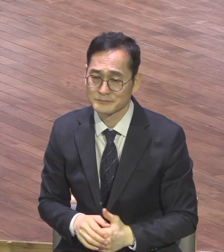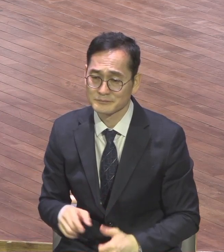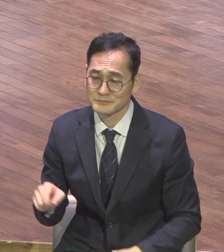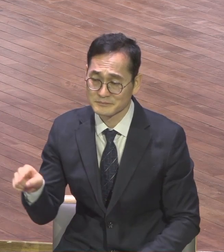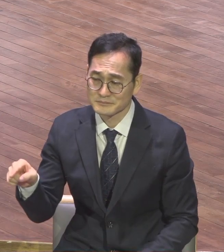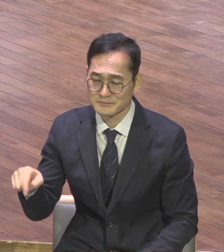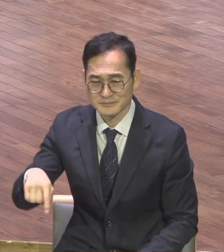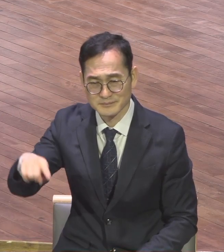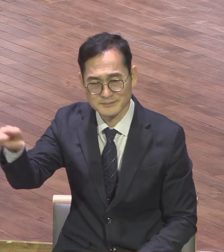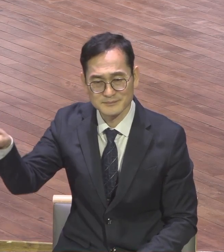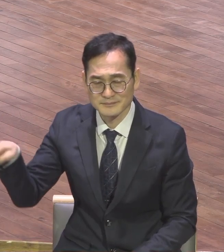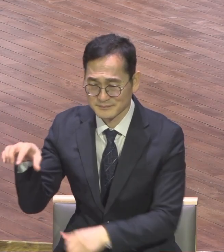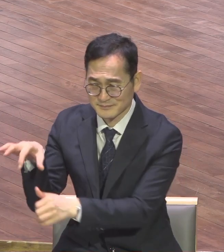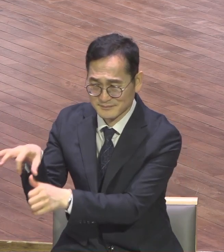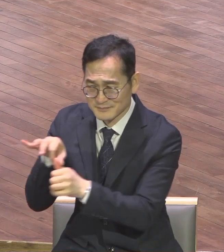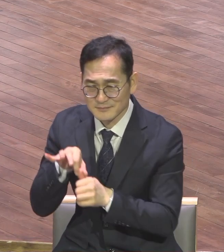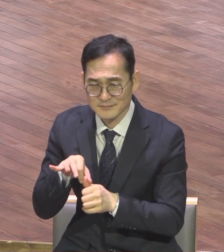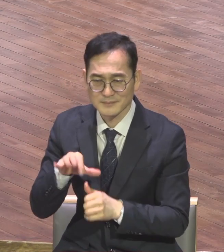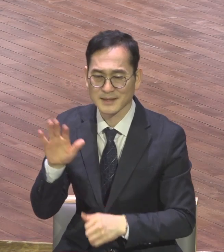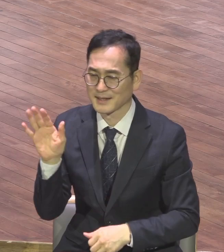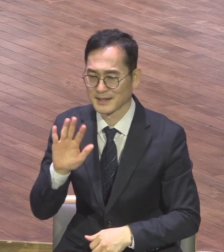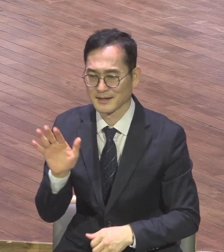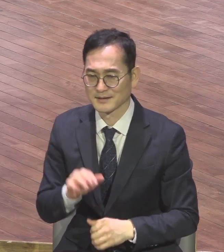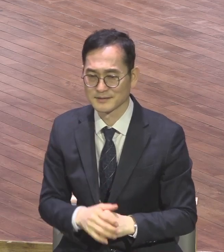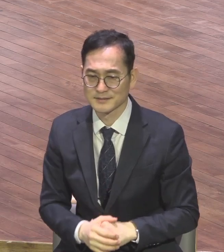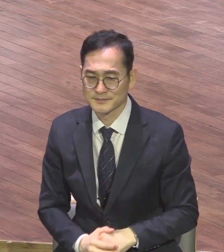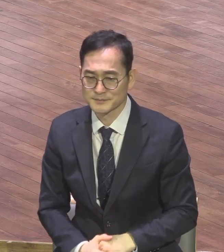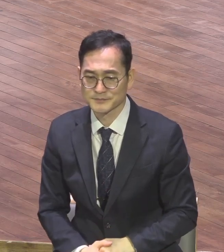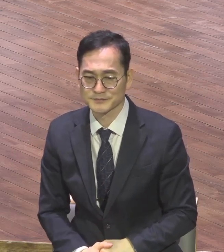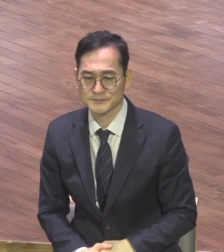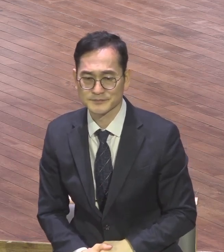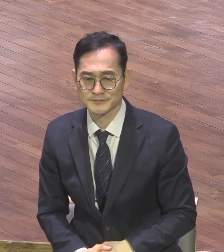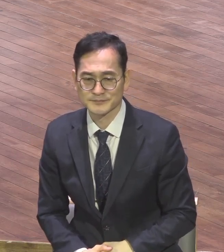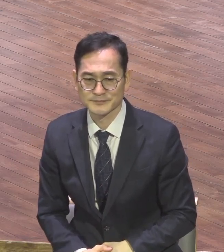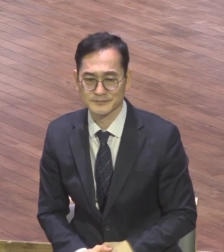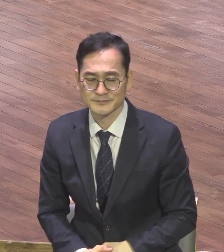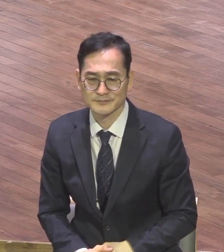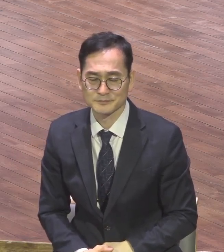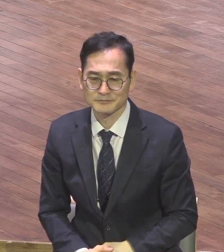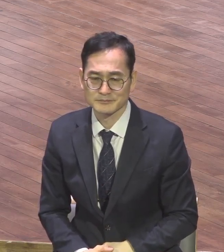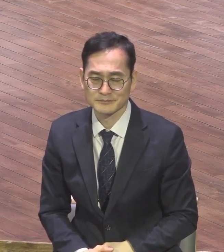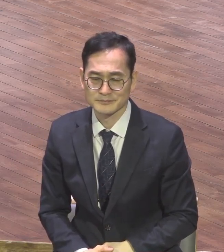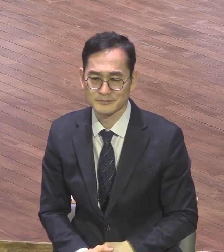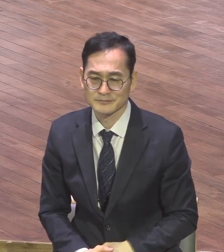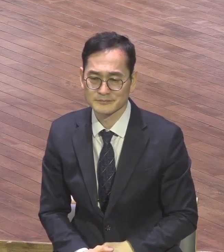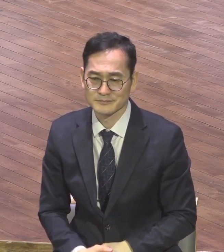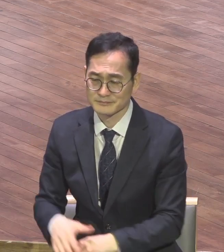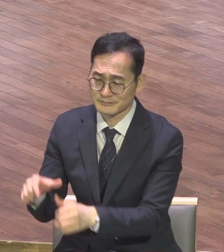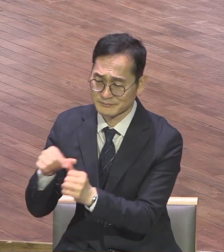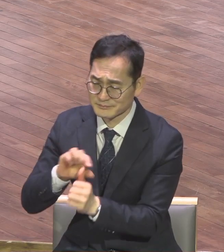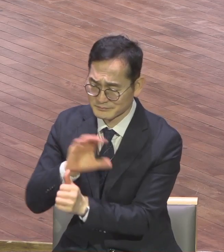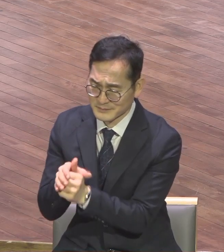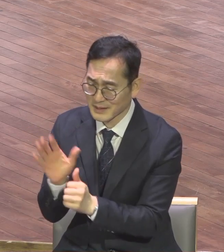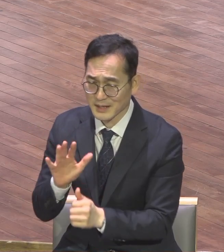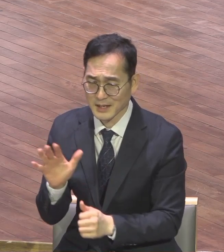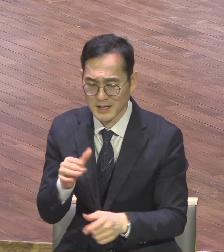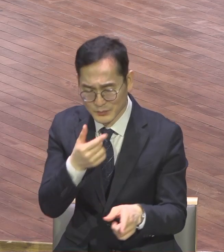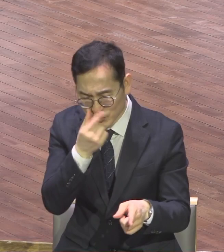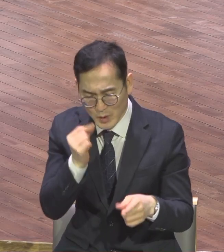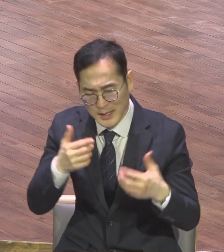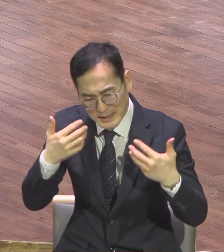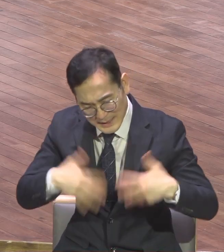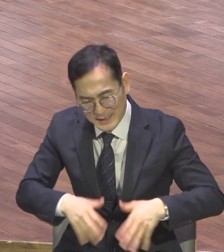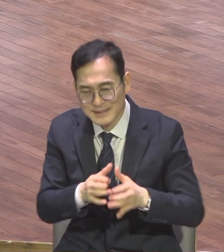좋겠지만은, 미안하지만은 하나님은 선적이 없습니다. 이상하게도 모자라는 사람, 부족한